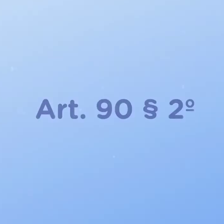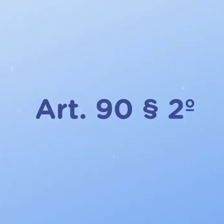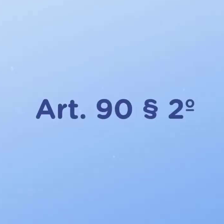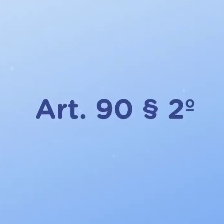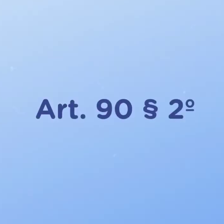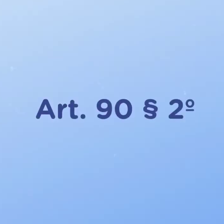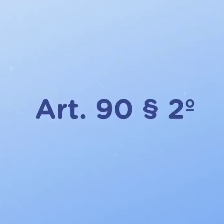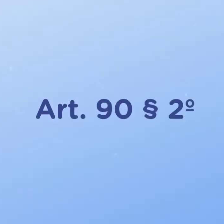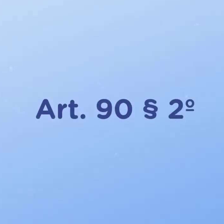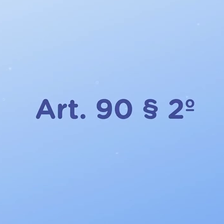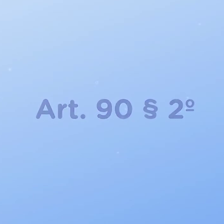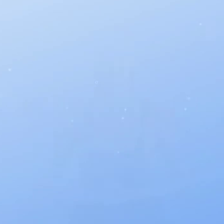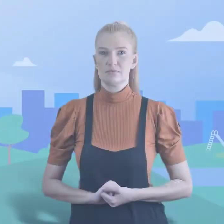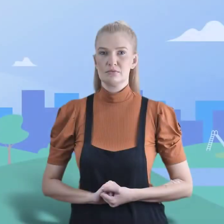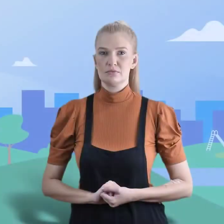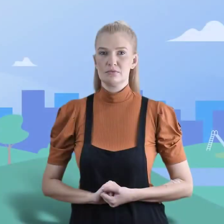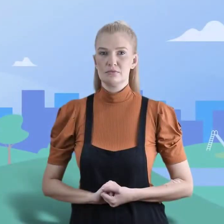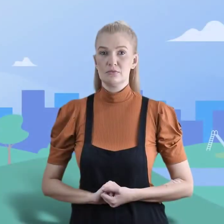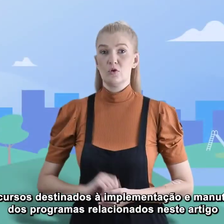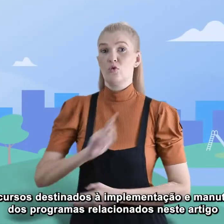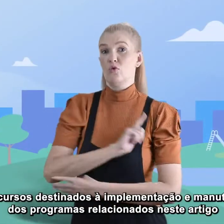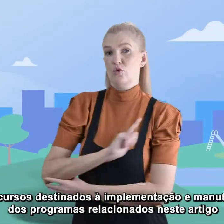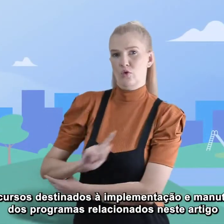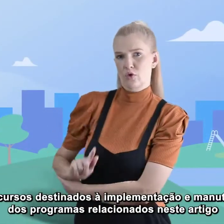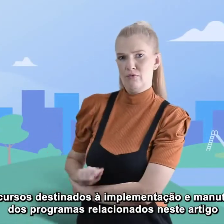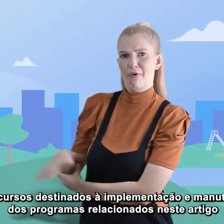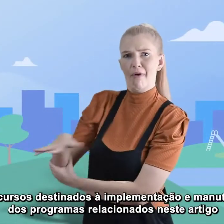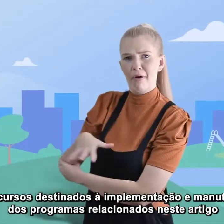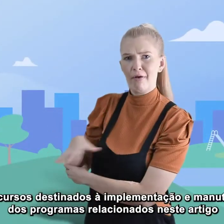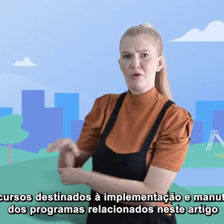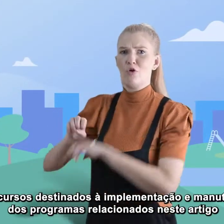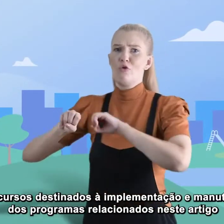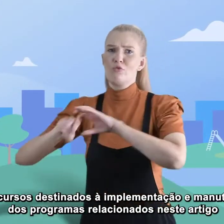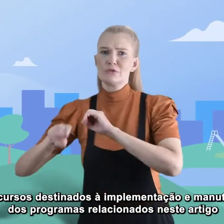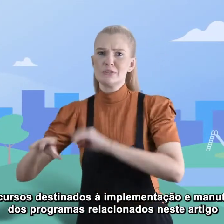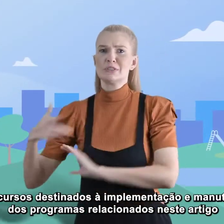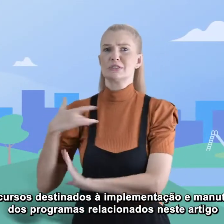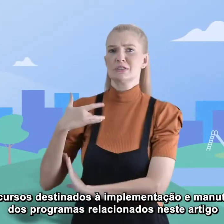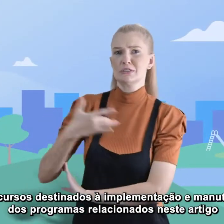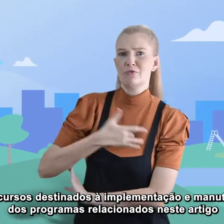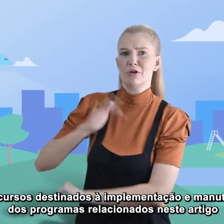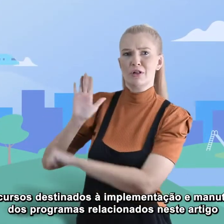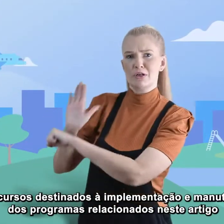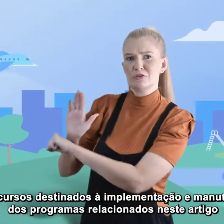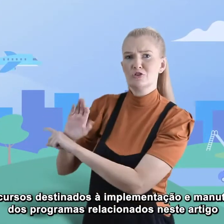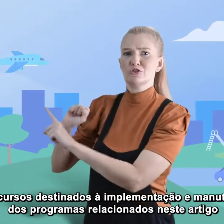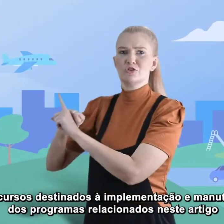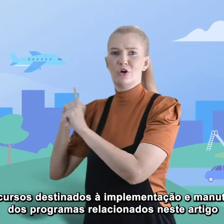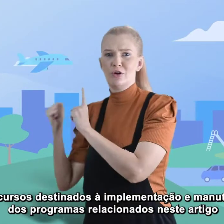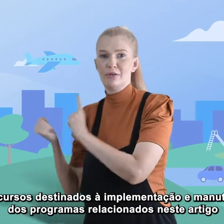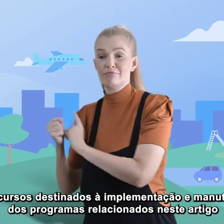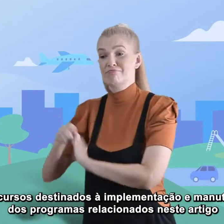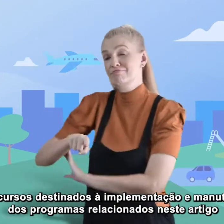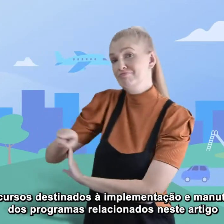Artigo 90, parágrafo 2º. Os recursos destinados à implementação e manutenção dos programas relacionados